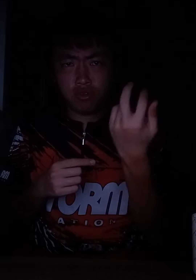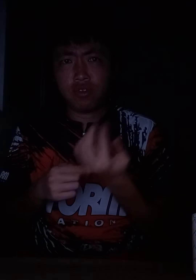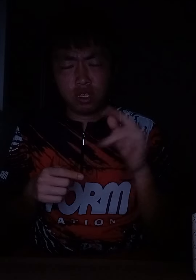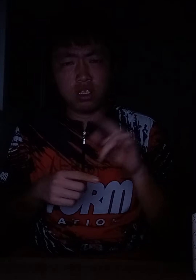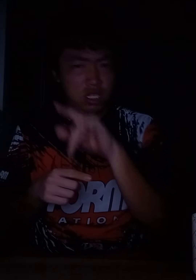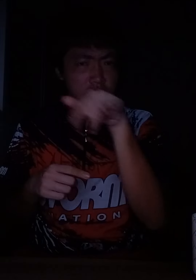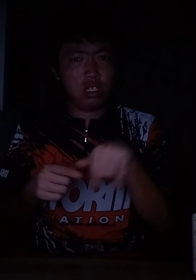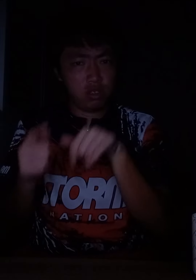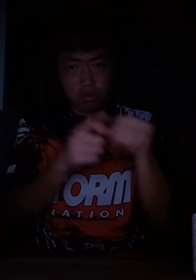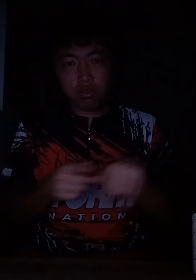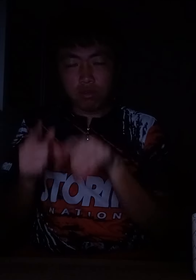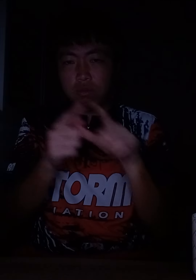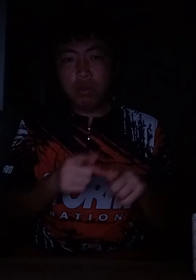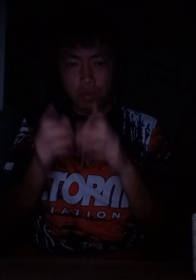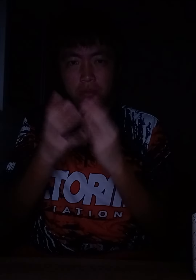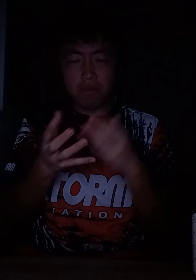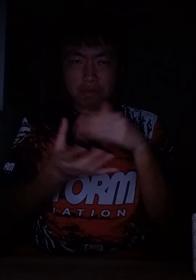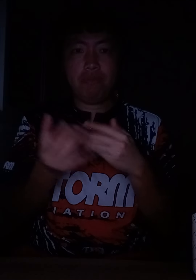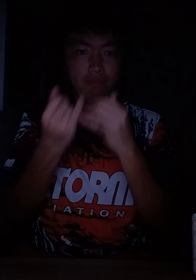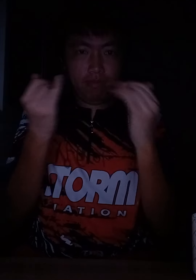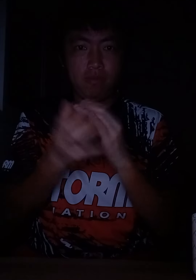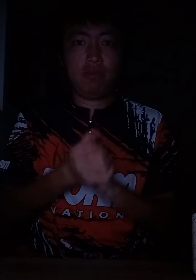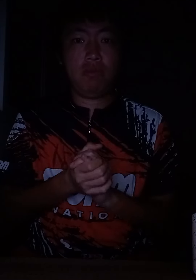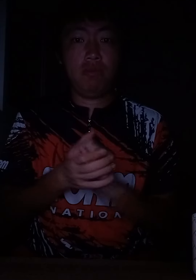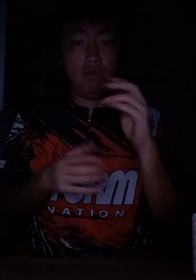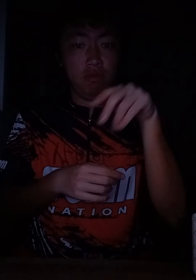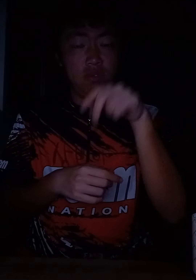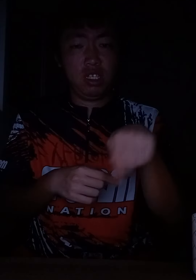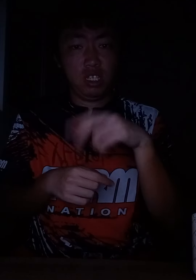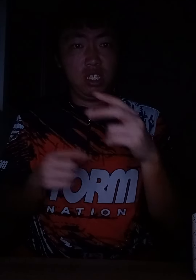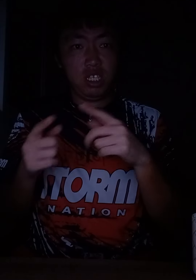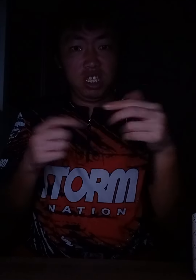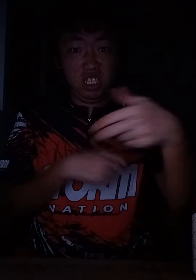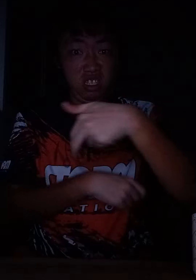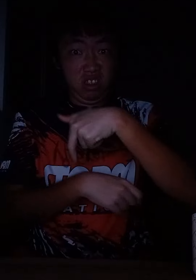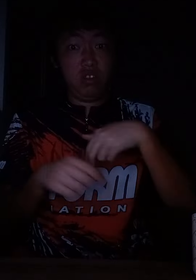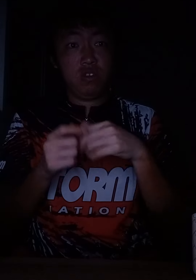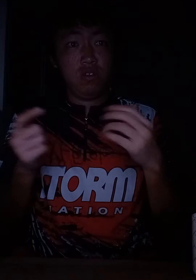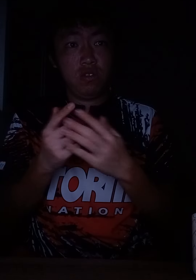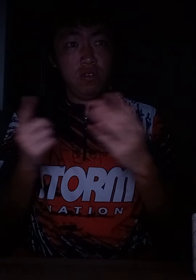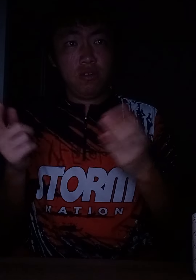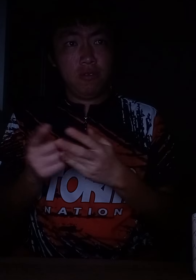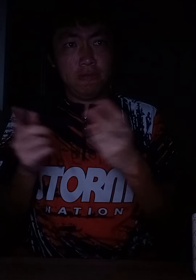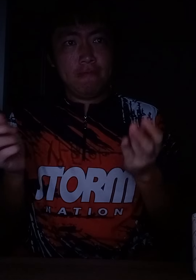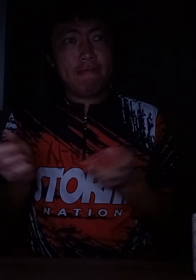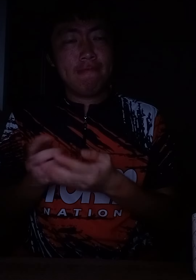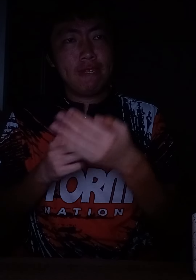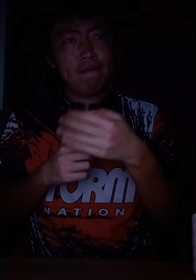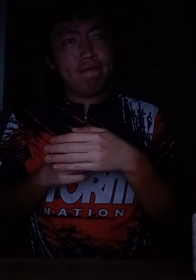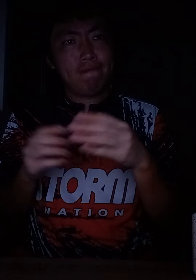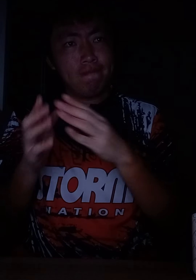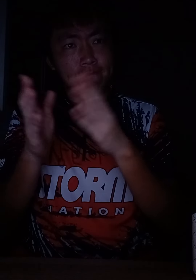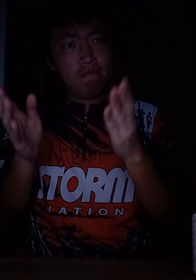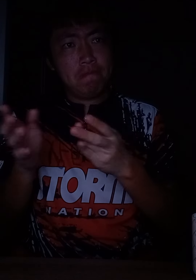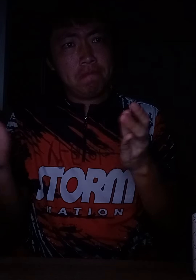심리가 전국적으로 번져가고 있다. 그럼에도 불구하고 이런 지하철, 그다음에 그 대로변의 어떤 나무 지죽대로